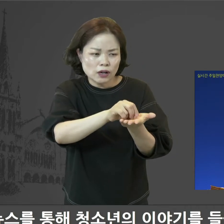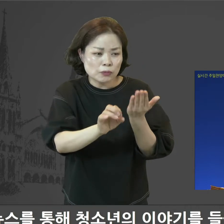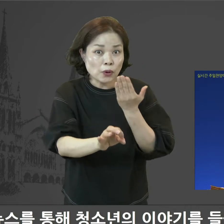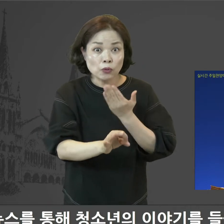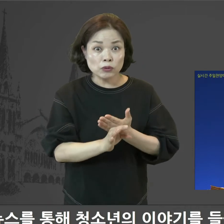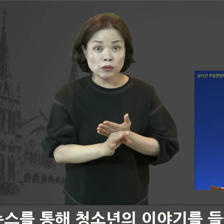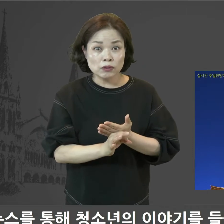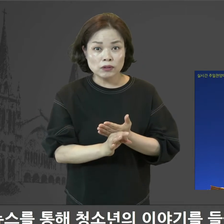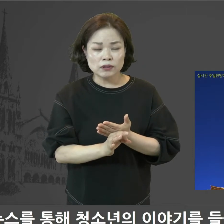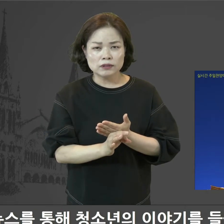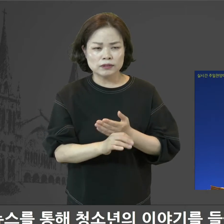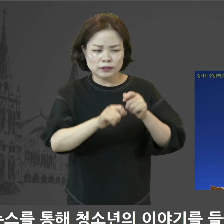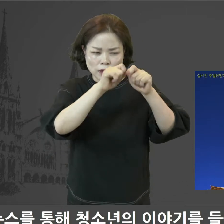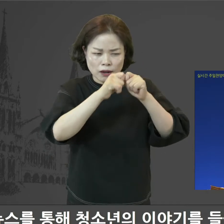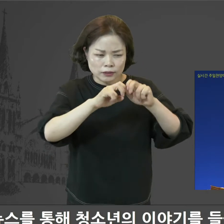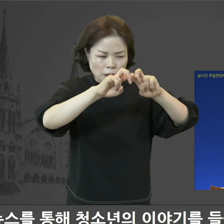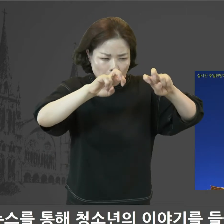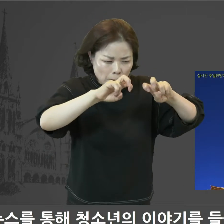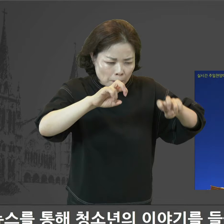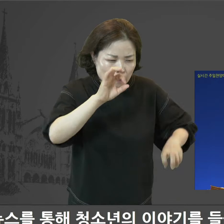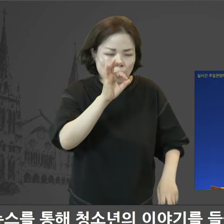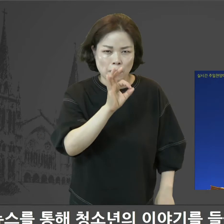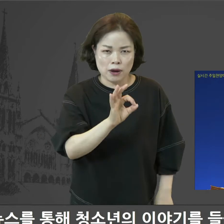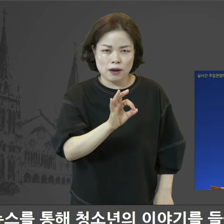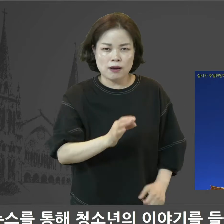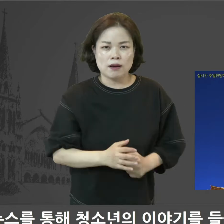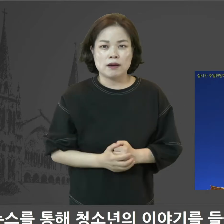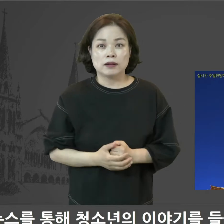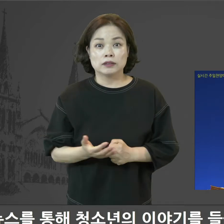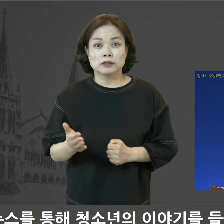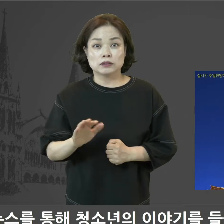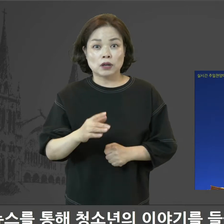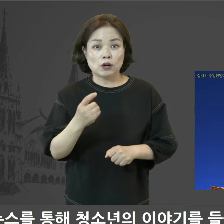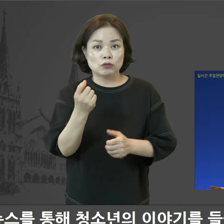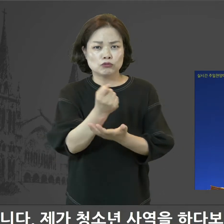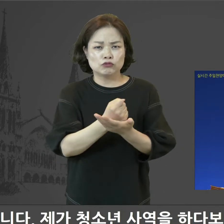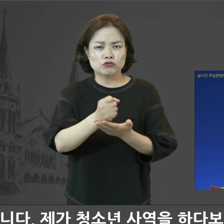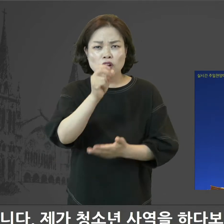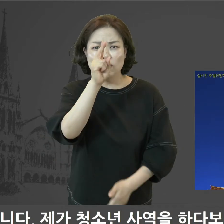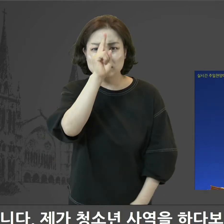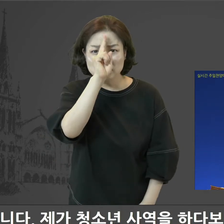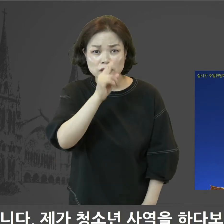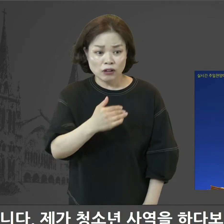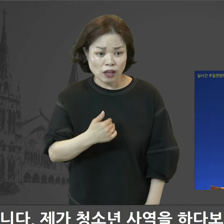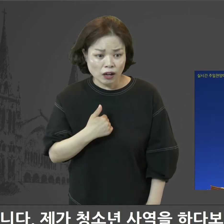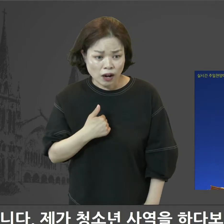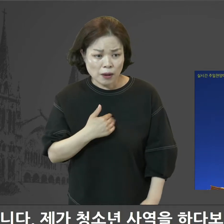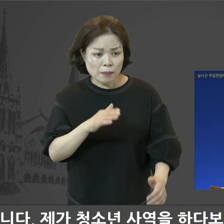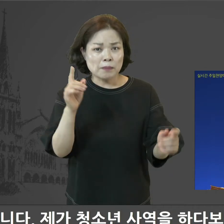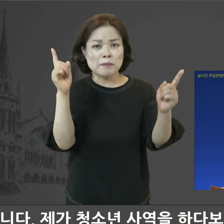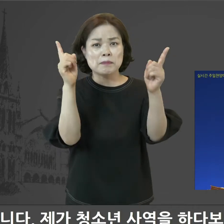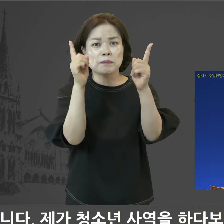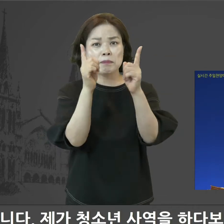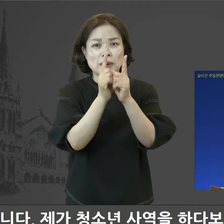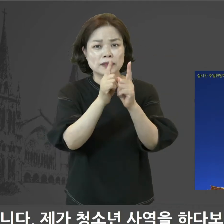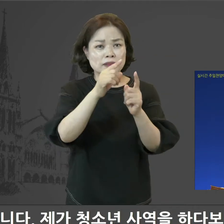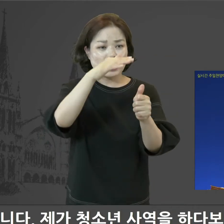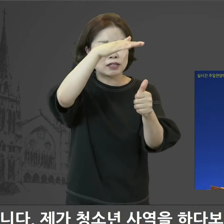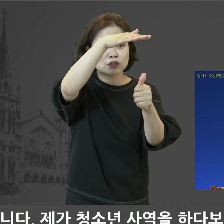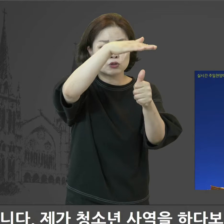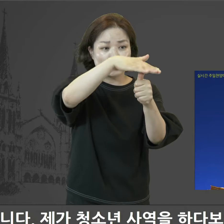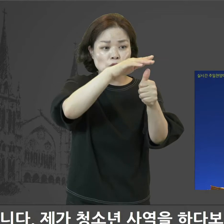하면 자세히 들여다보는 편입니다. 그러다가 우연히 내가 만난 소년에 대하여라는